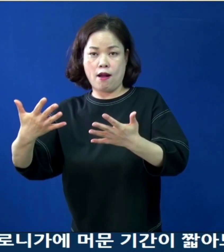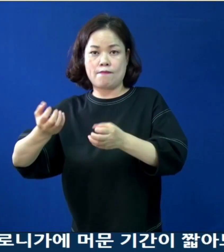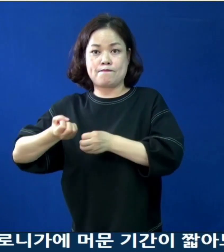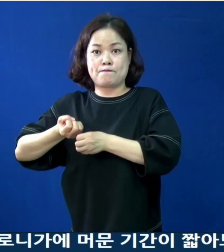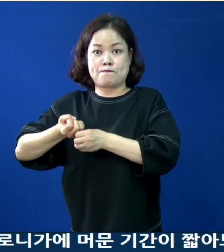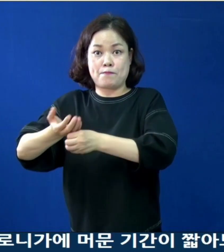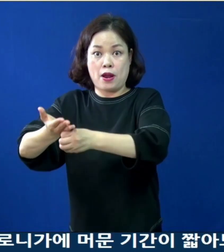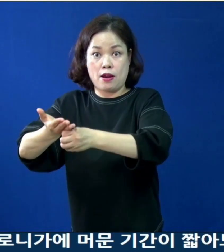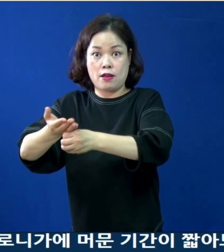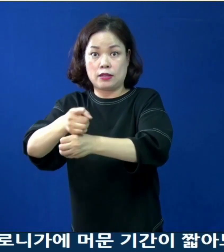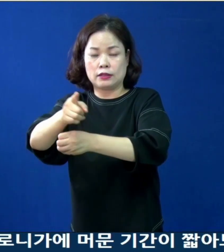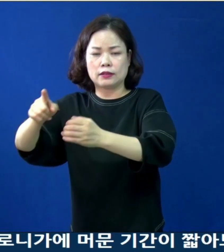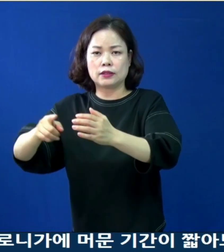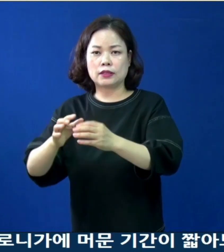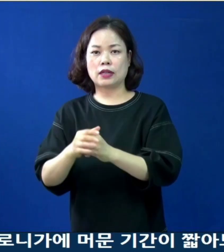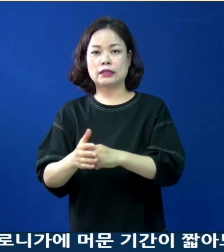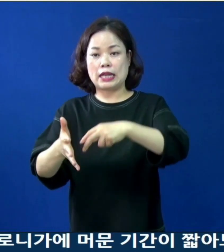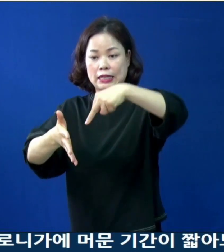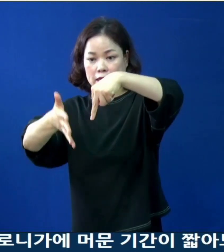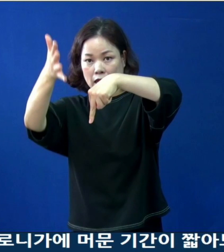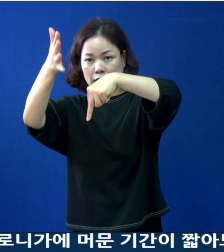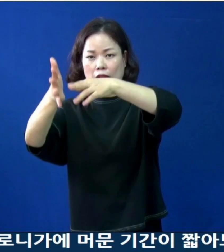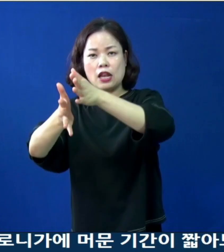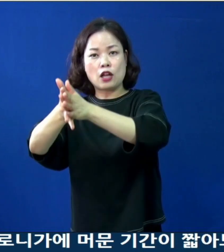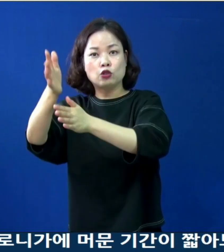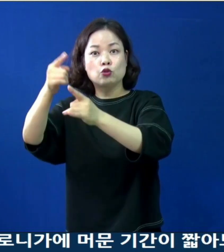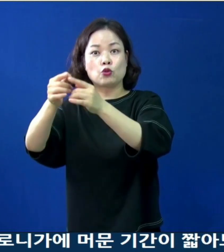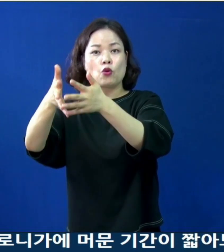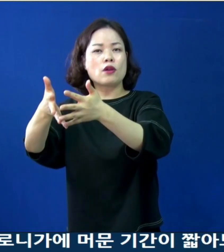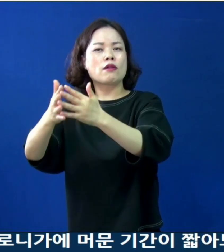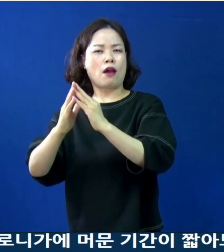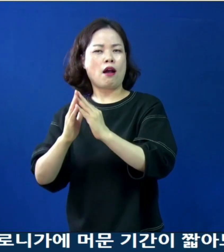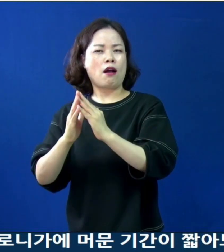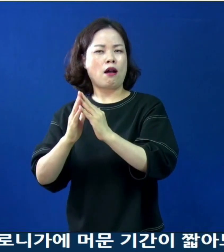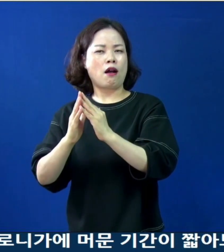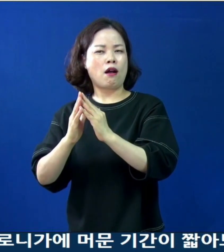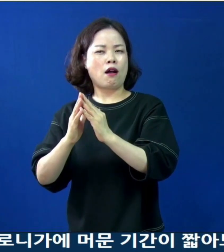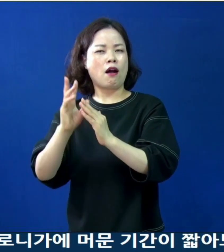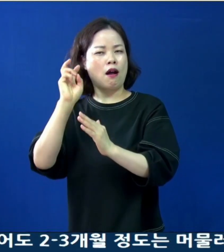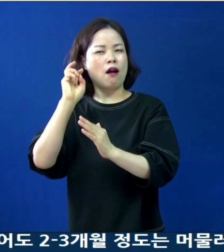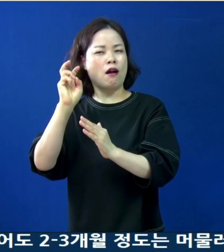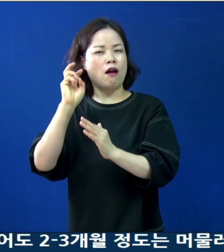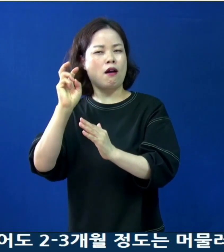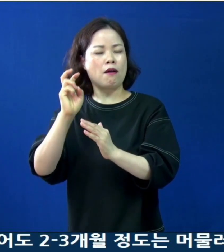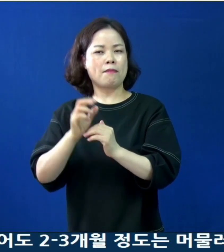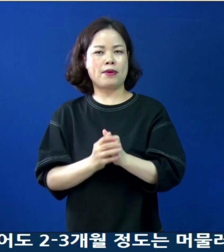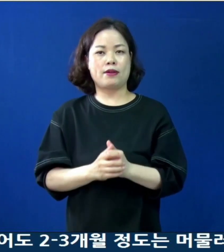전해서 그들이 데살로니가 교회의 모체가 됐다. 저는 거의 확신합니다.